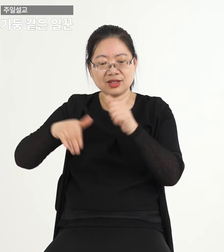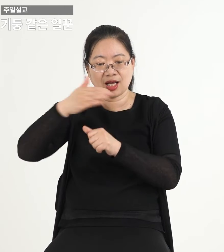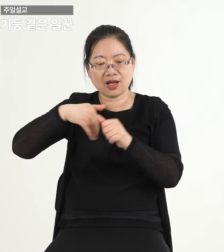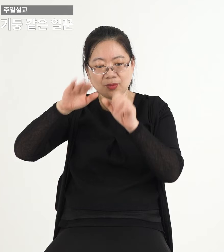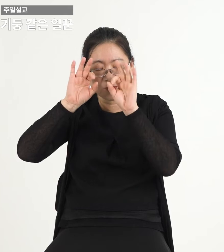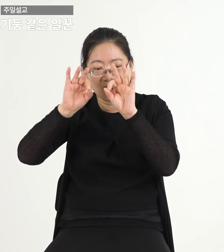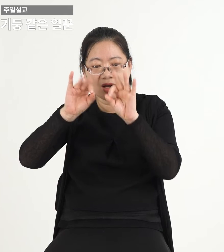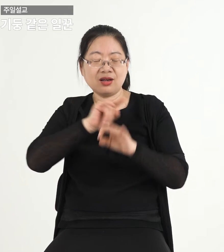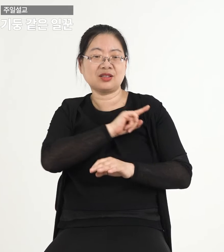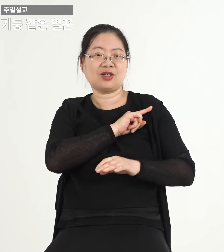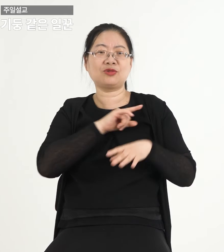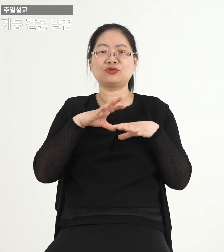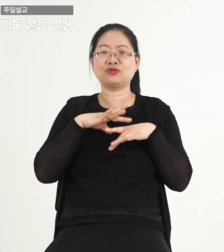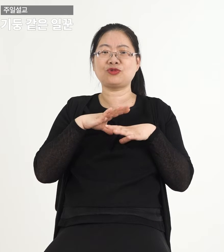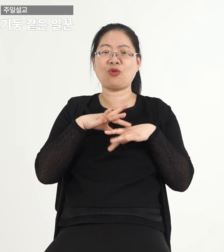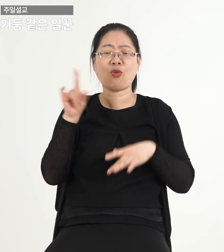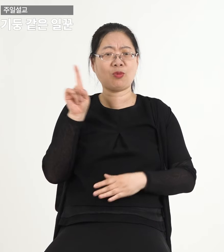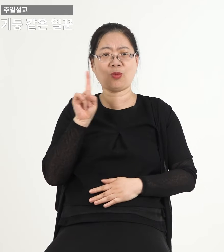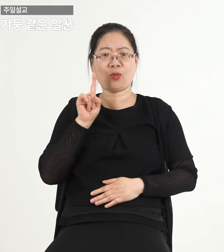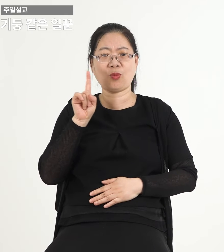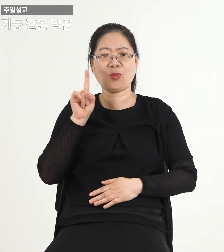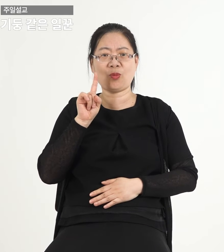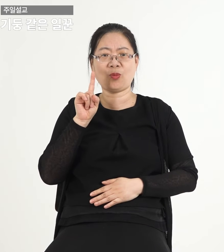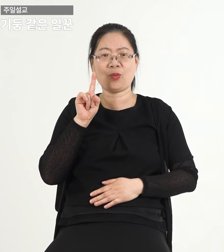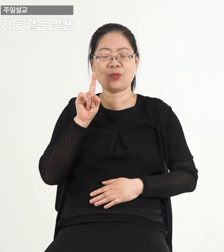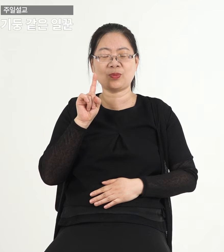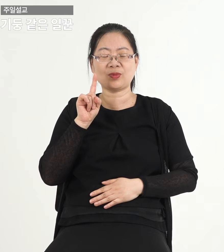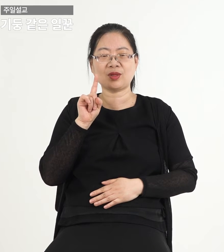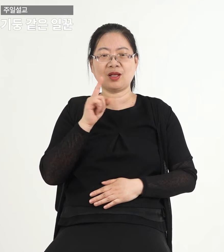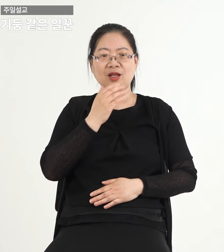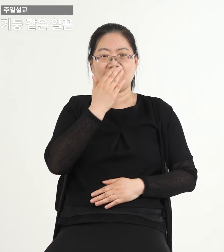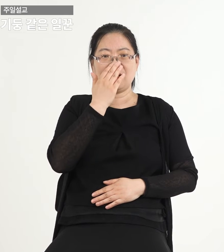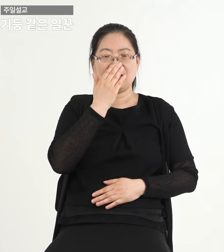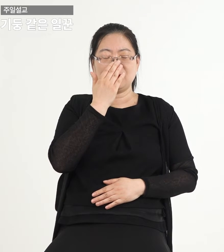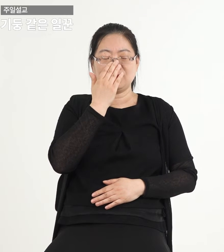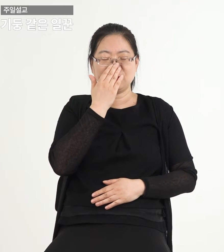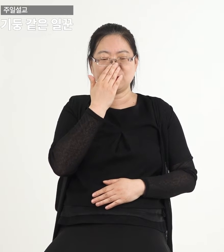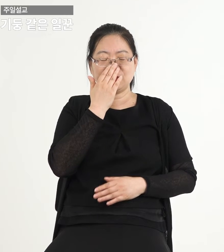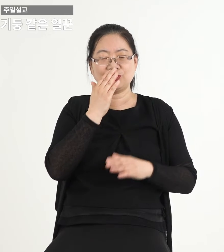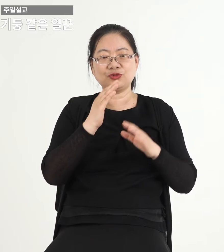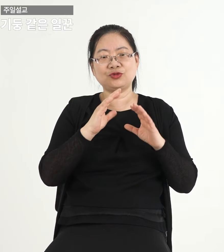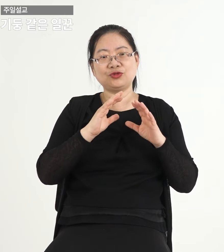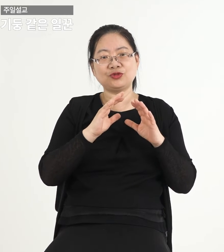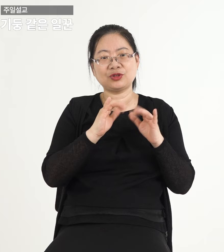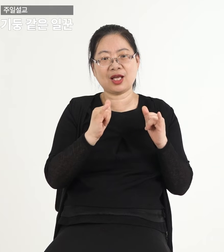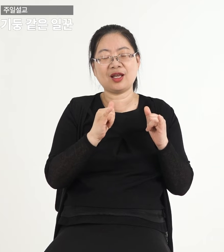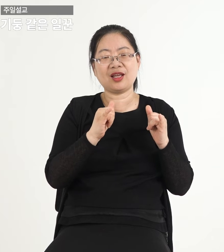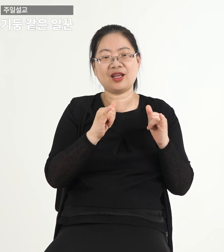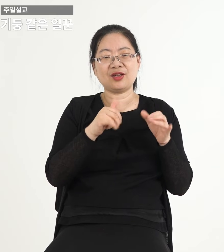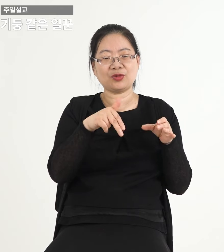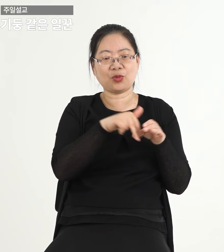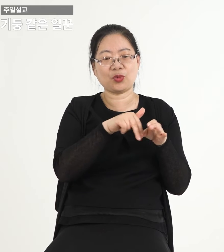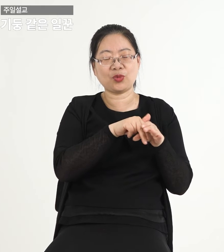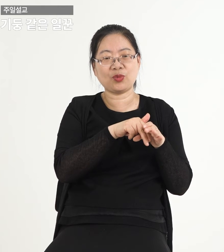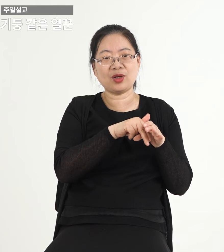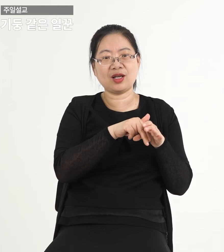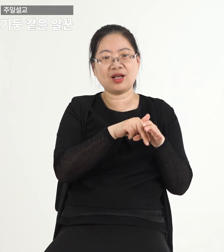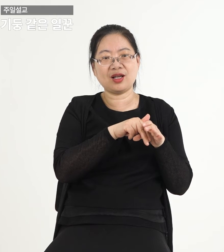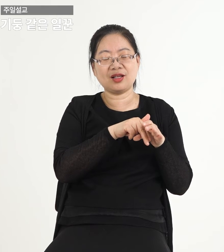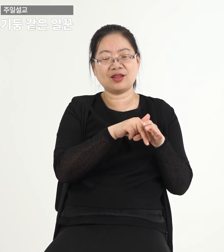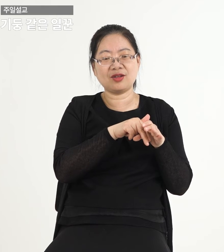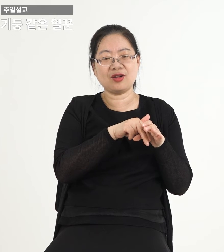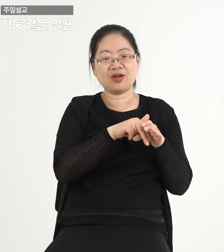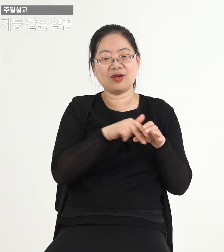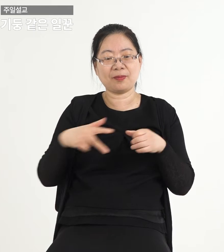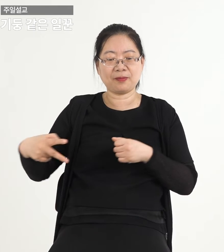제일 두려워하고 있는 게 뭐죠? 출교예요. 하나님의 백성 공동체로부터